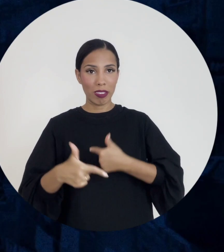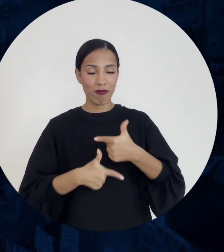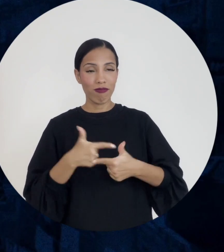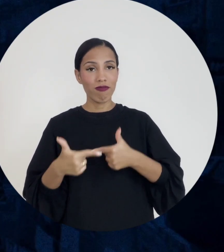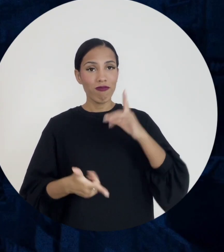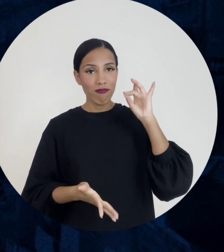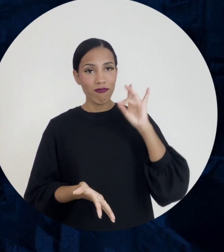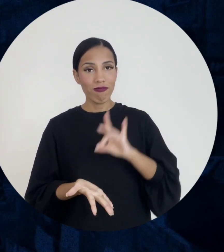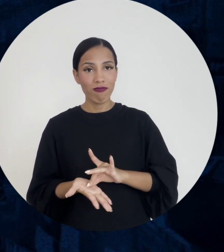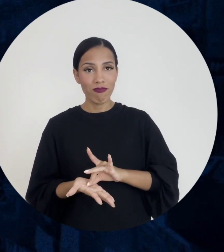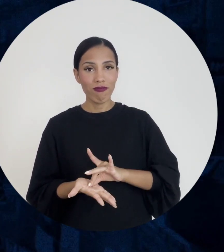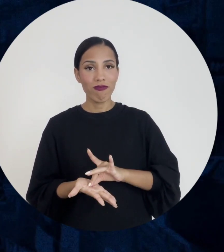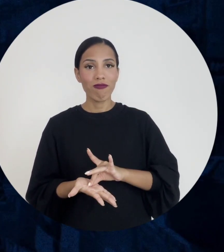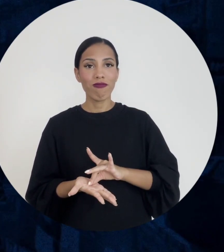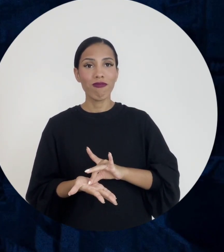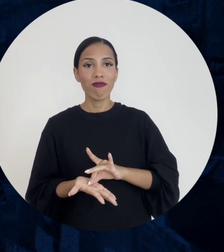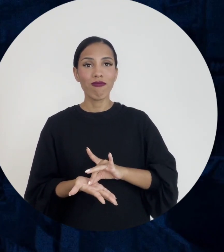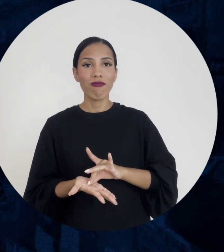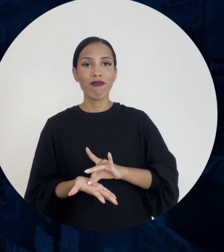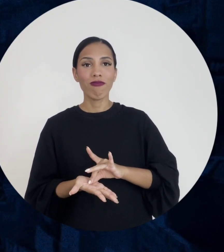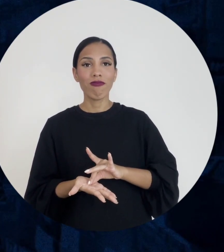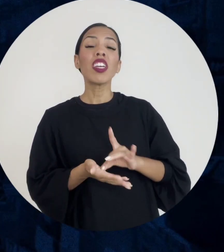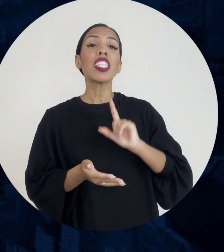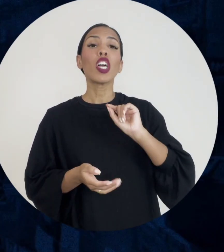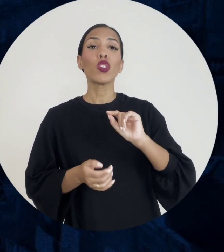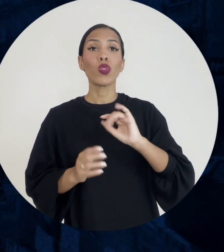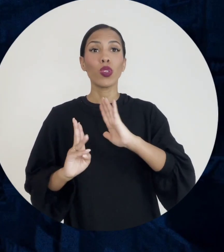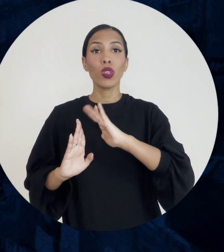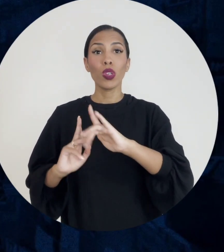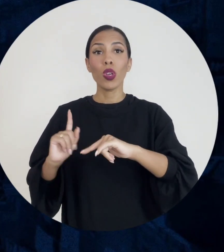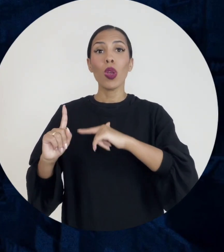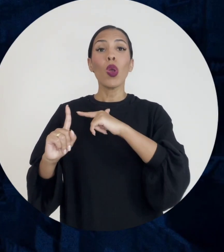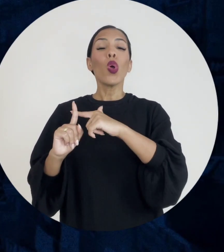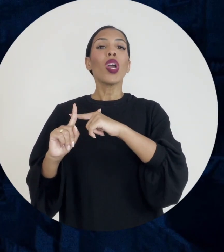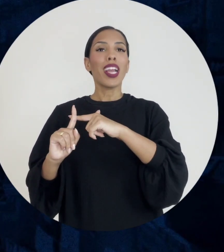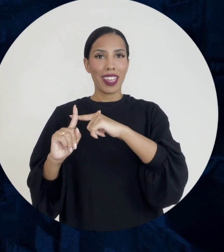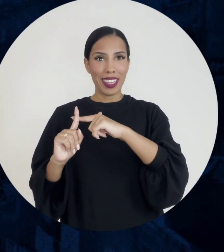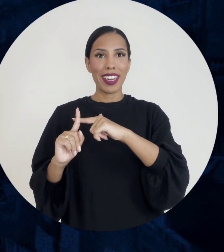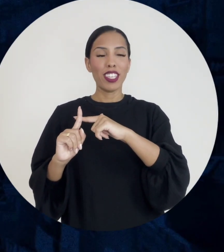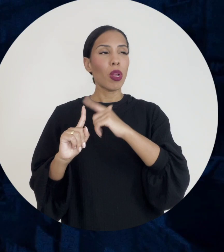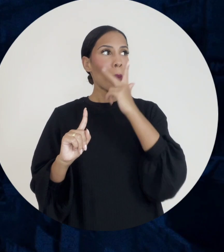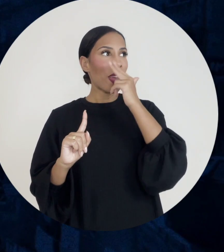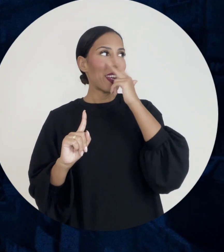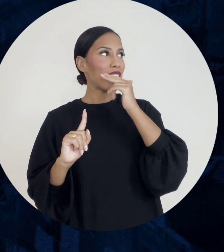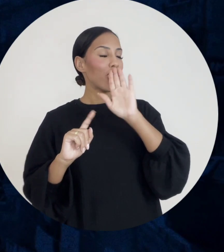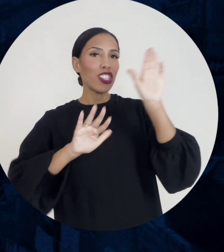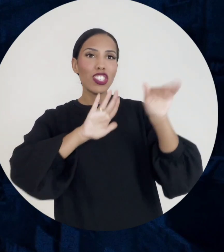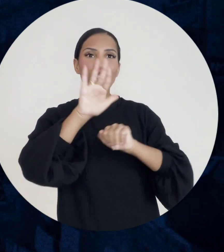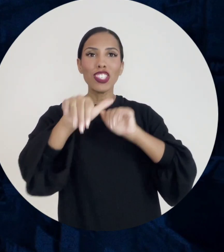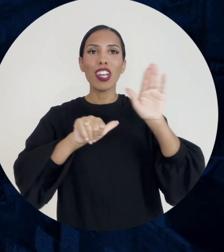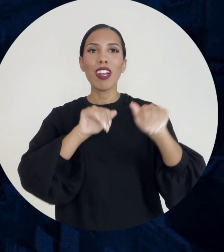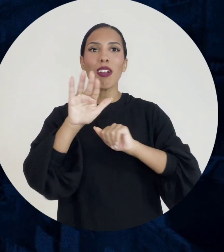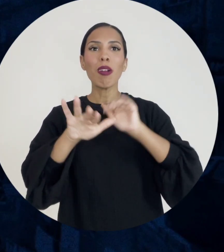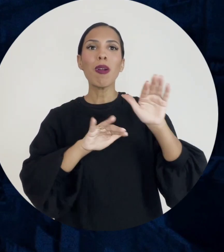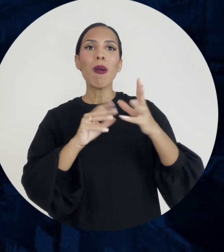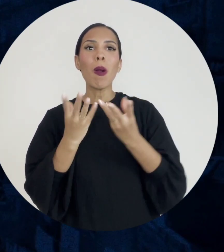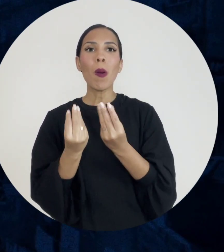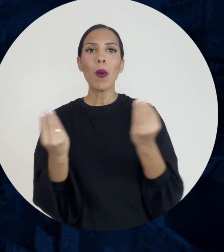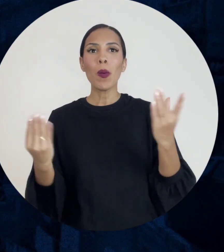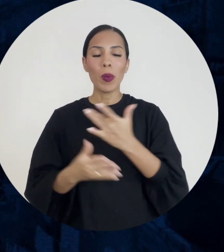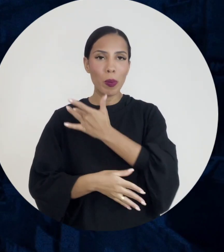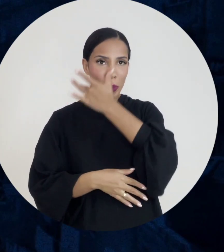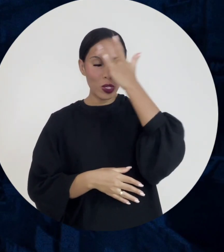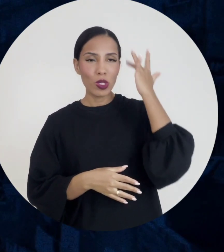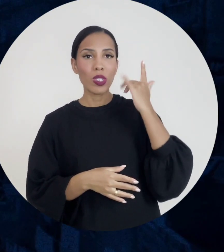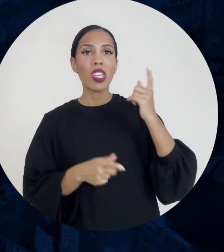Nossa Senhora Aparecida, ela foi assim um chamariz, né? Para tantas pessoas ter